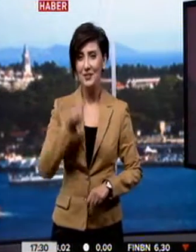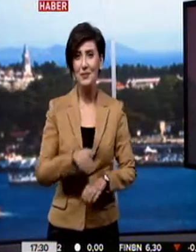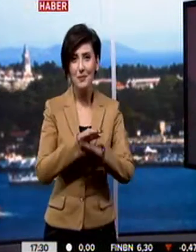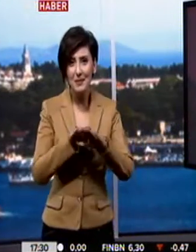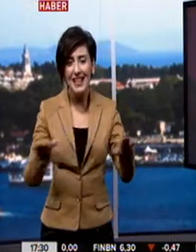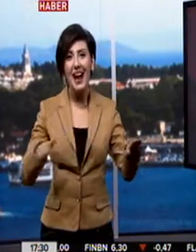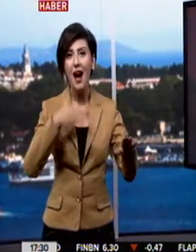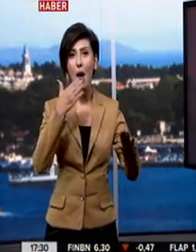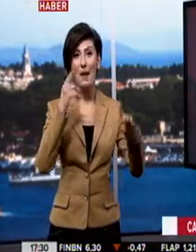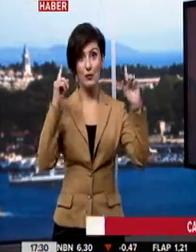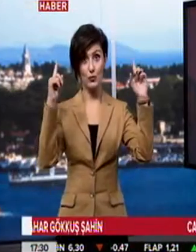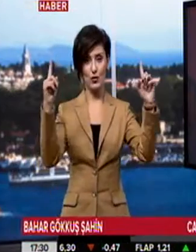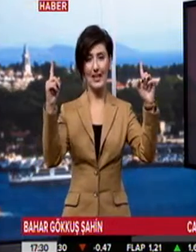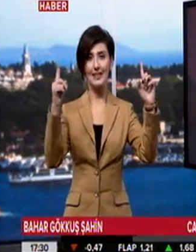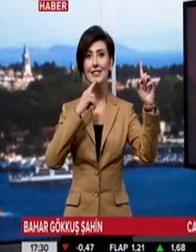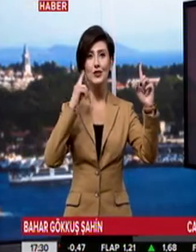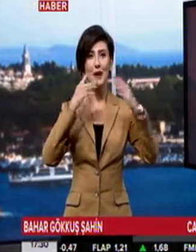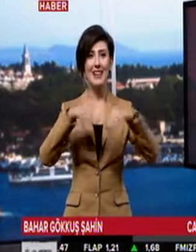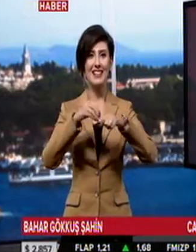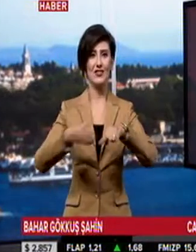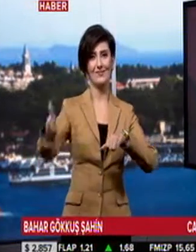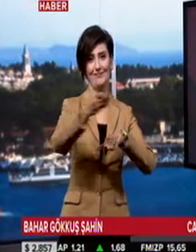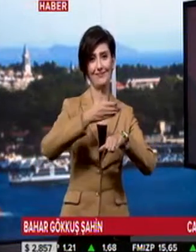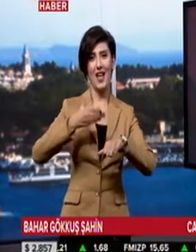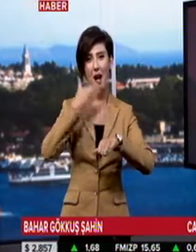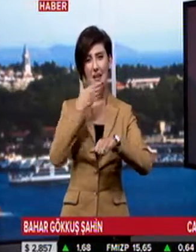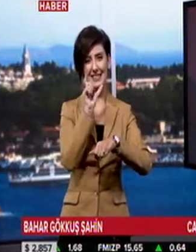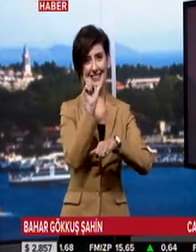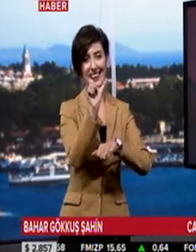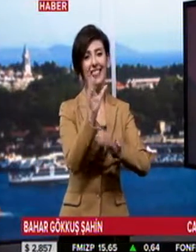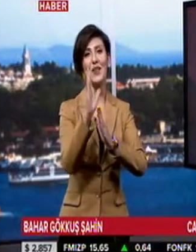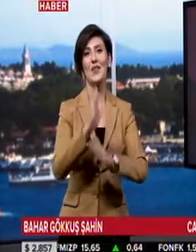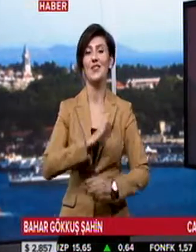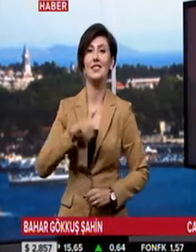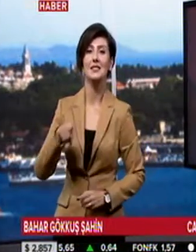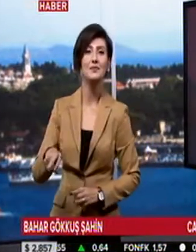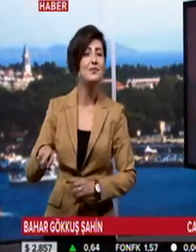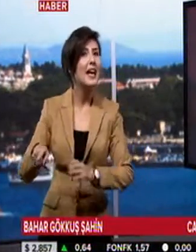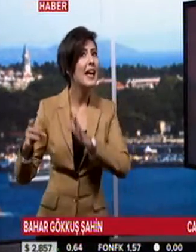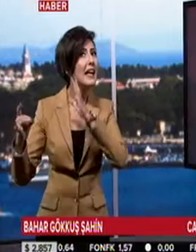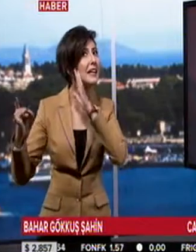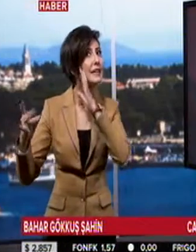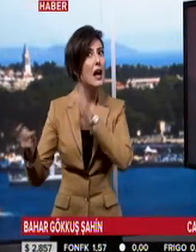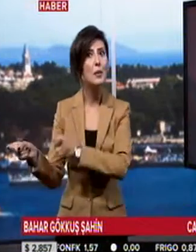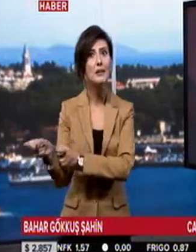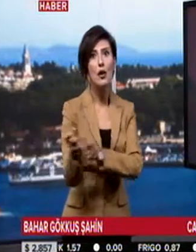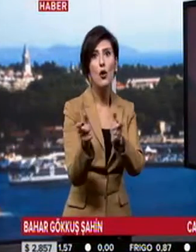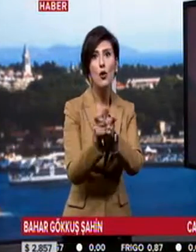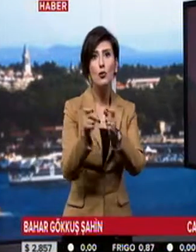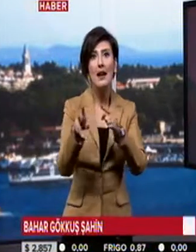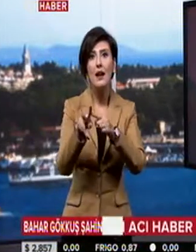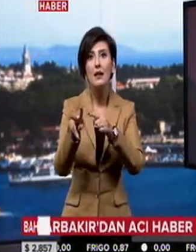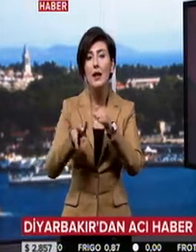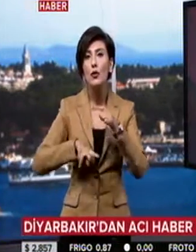Bültenim biterken haber kuşağımız işitme engelliler için hazırladığımız haberlerle devam ediyor. Diyarbakır'da